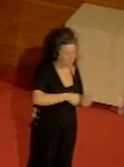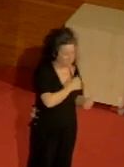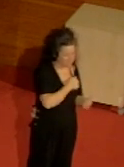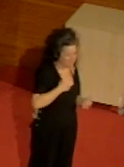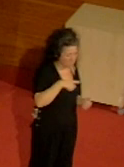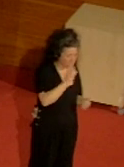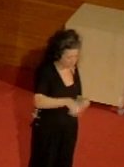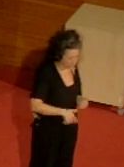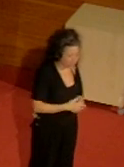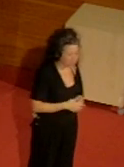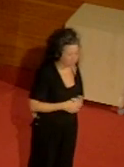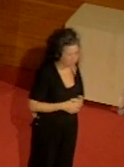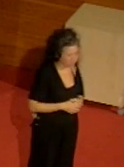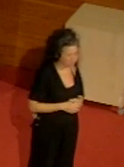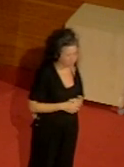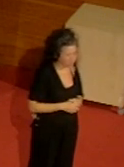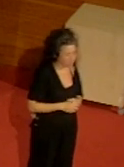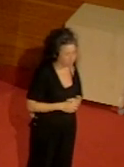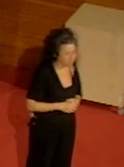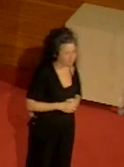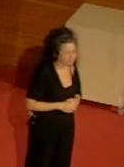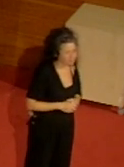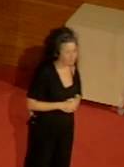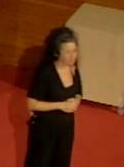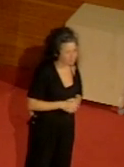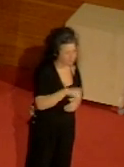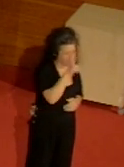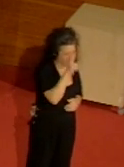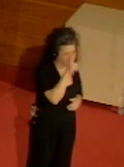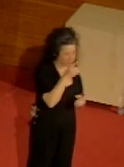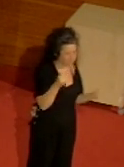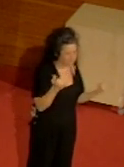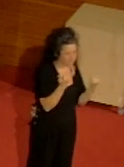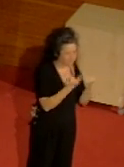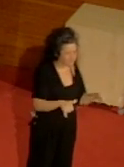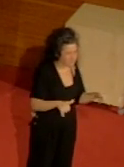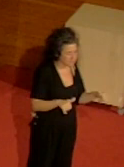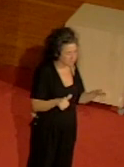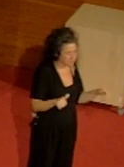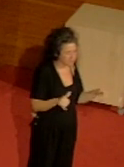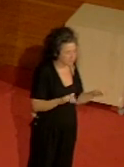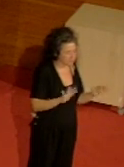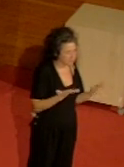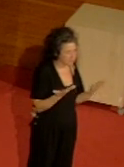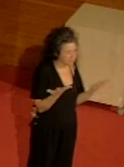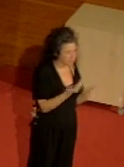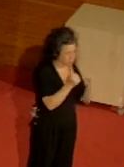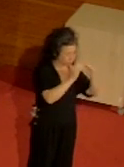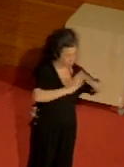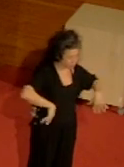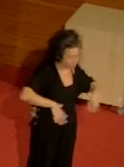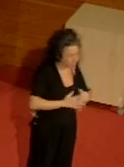Gabo 2016-2017 jaialdirako gomendatutako liburua, Cuando todo se derrumba, Libros